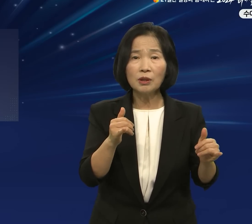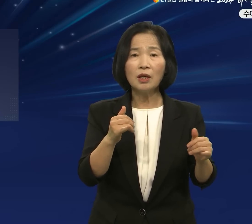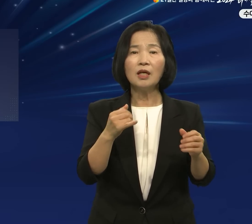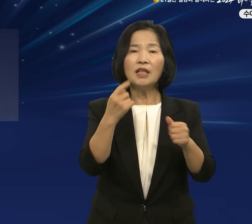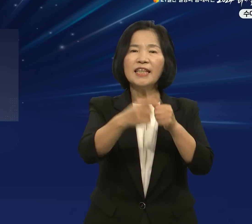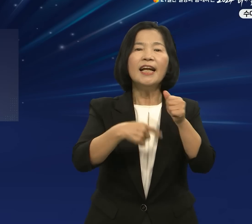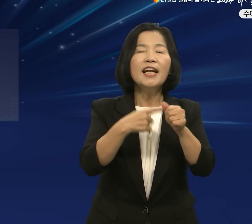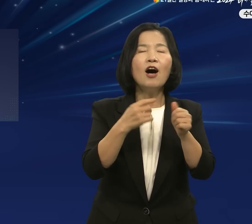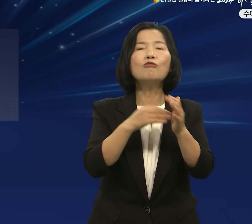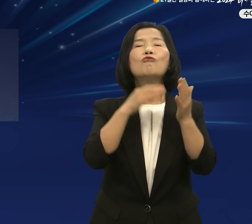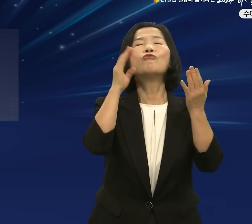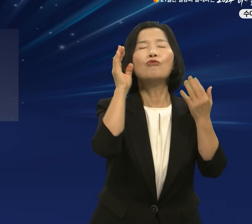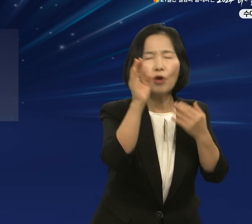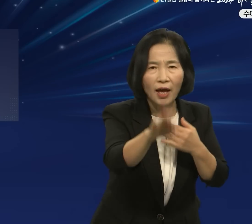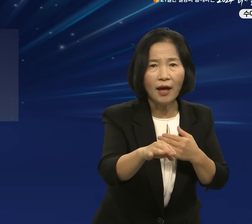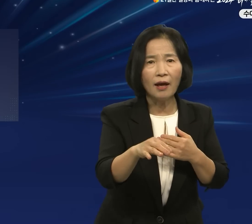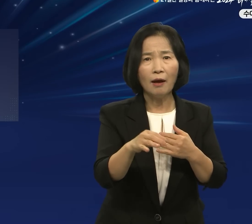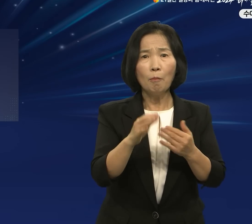뒤에 전화가 와서